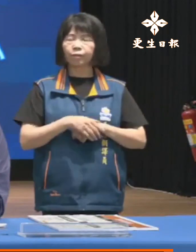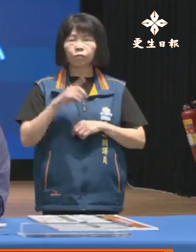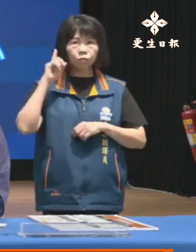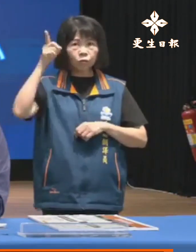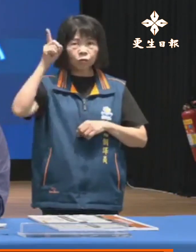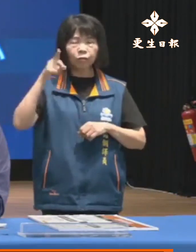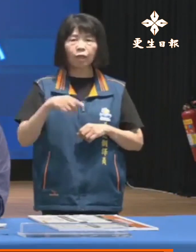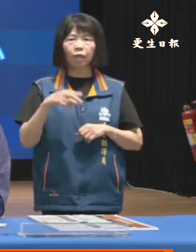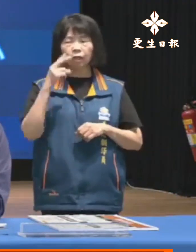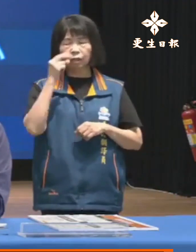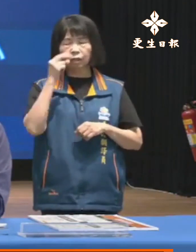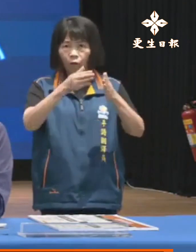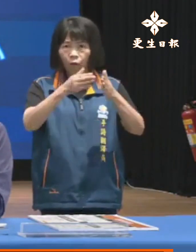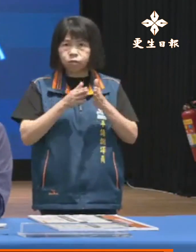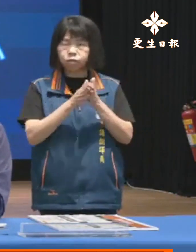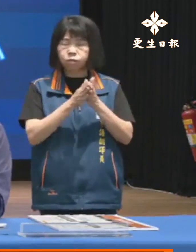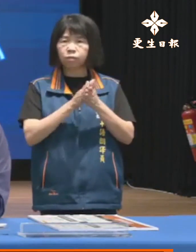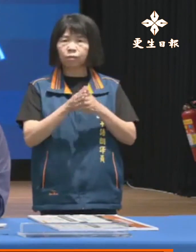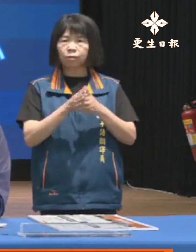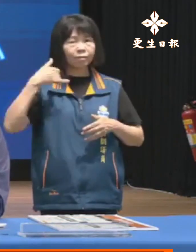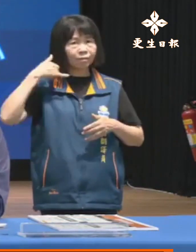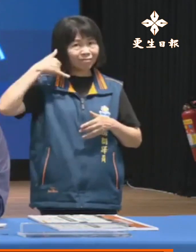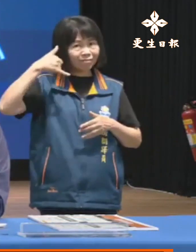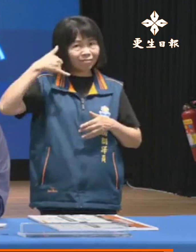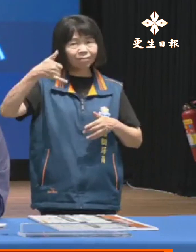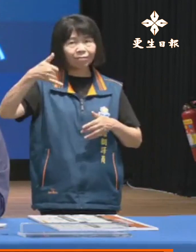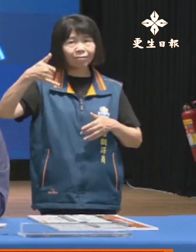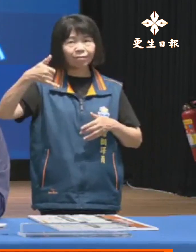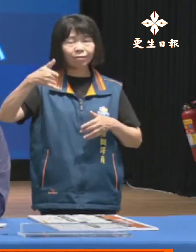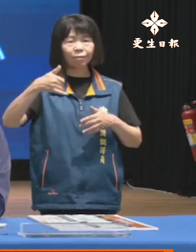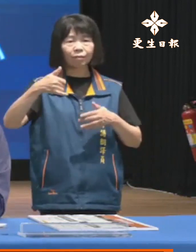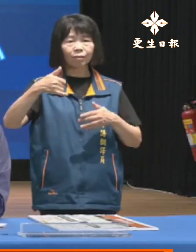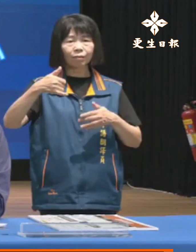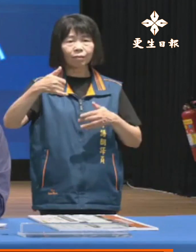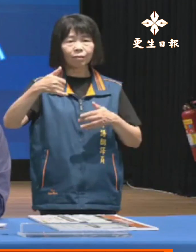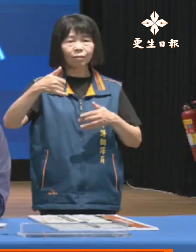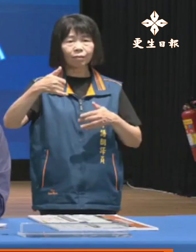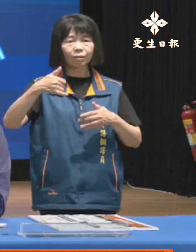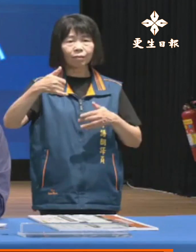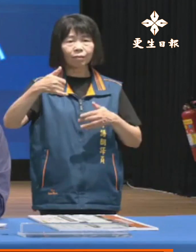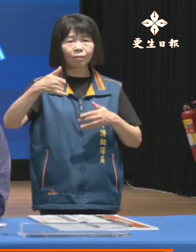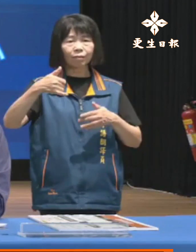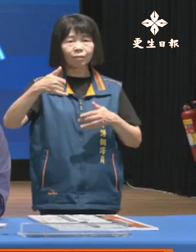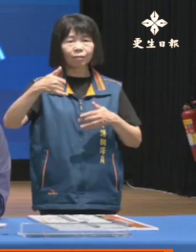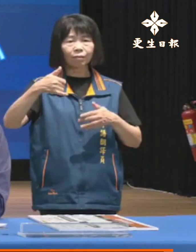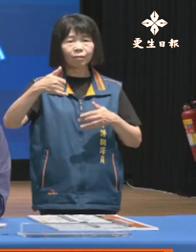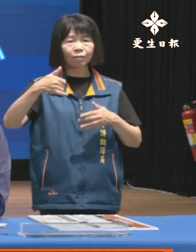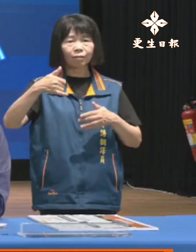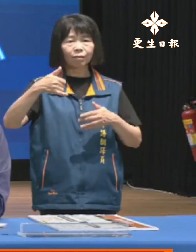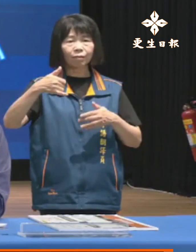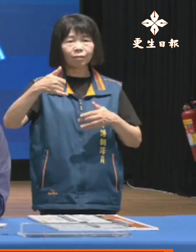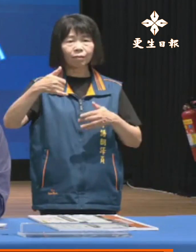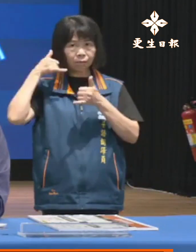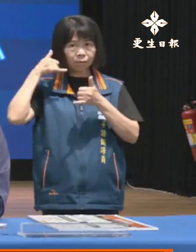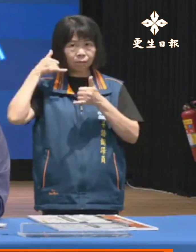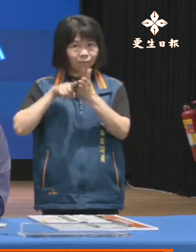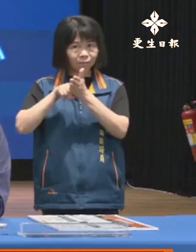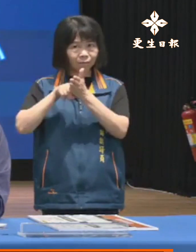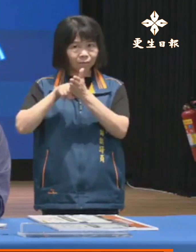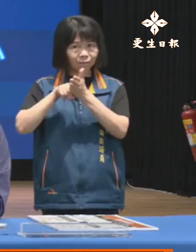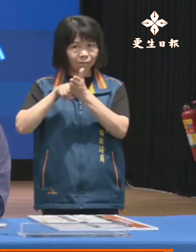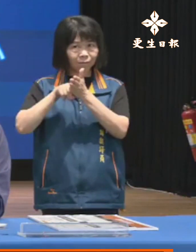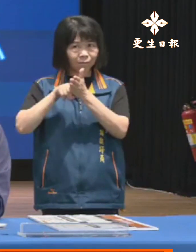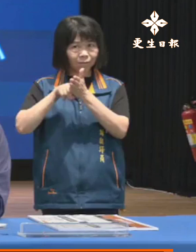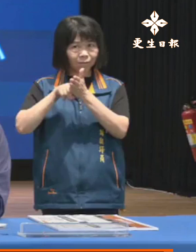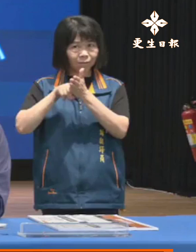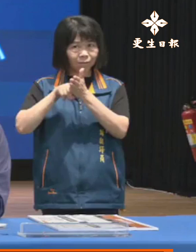线。那一般的民众，我们就不再发居家关怀包。所以你可能要自己先准备好在隔